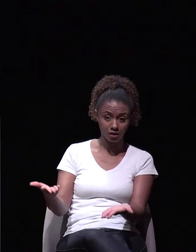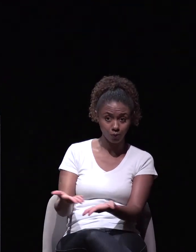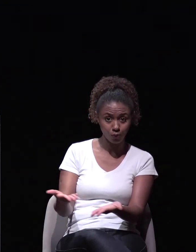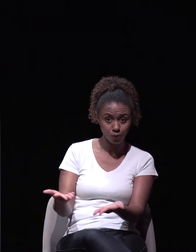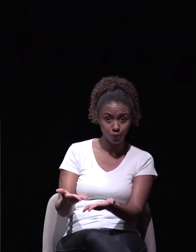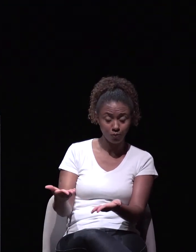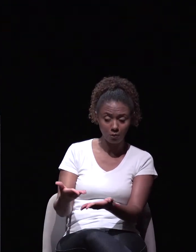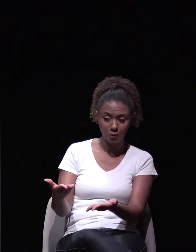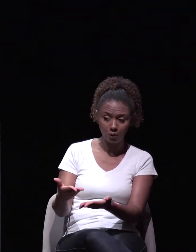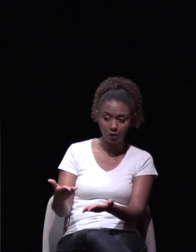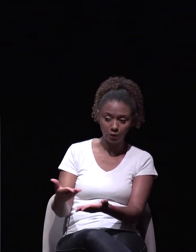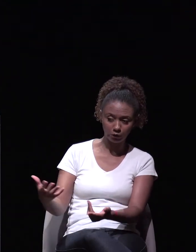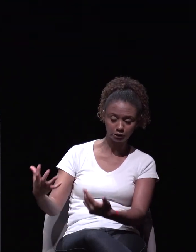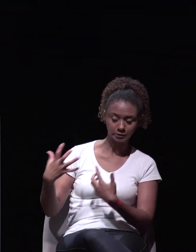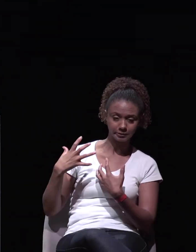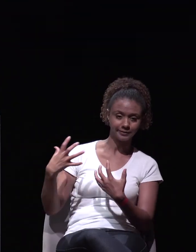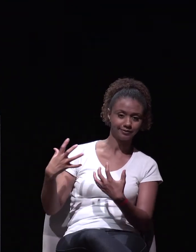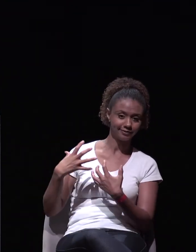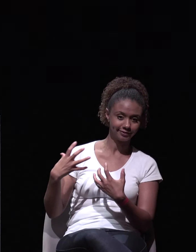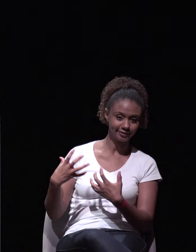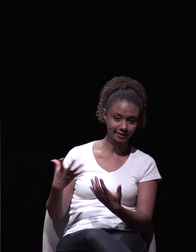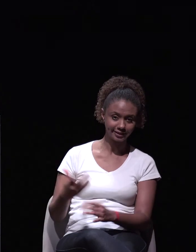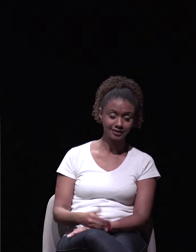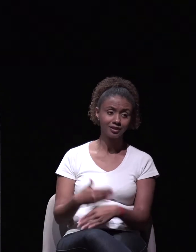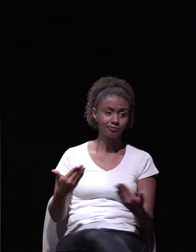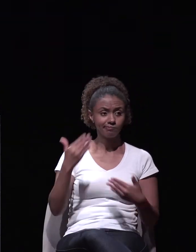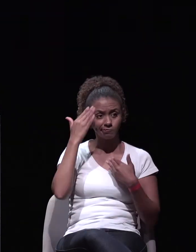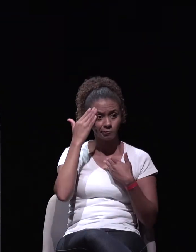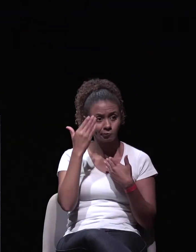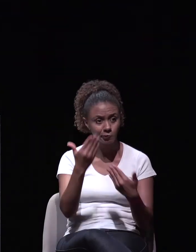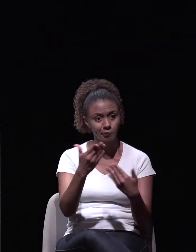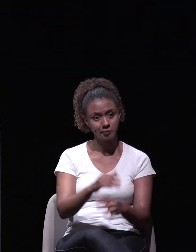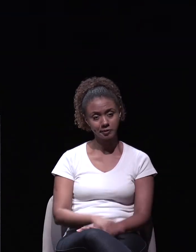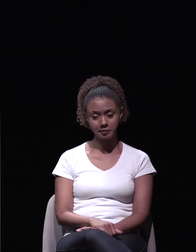está vivendo, no espaço em que a gente está vivendo. Então, muito obrigada.